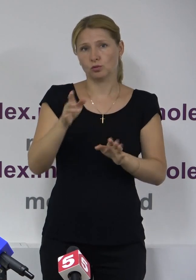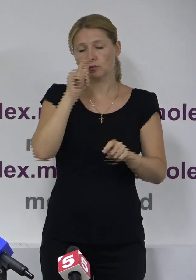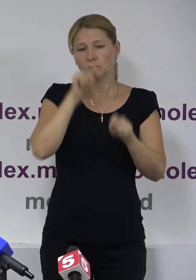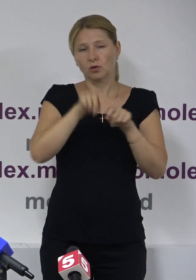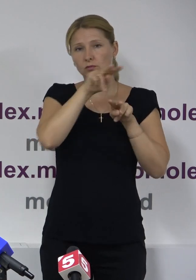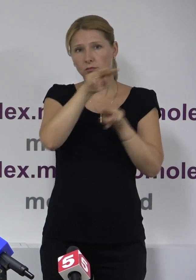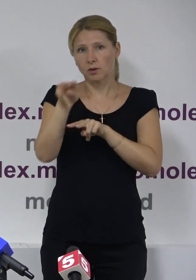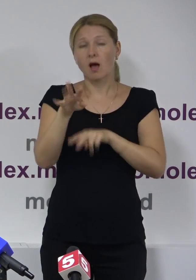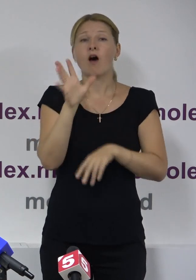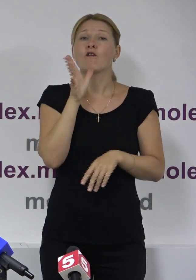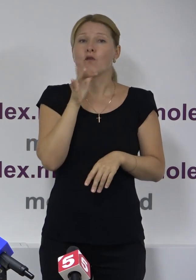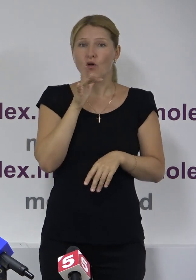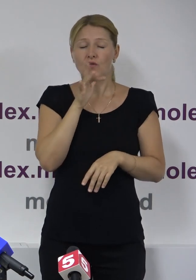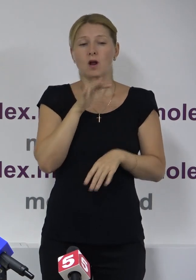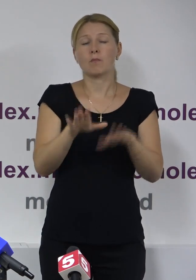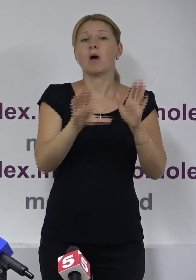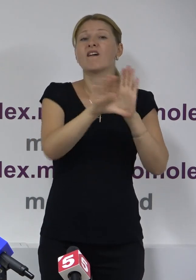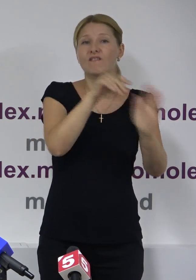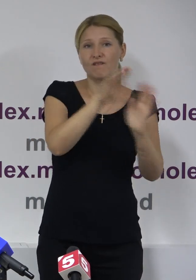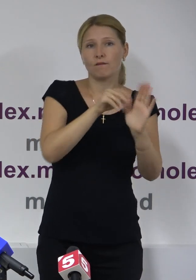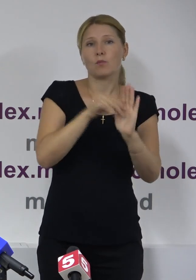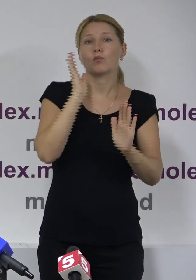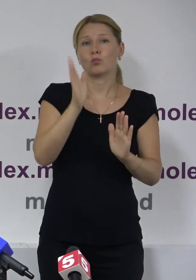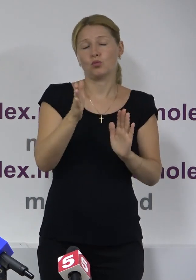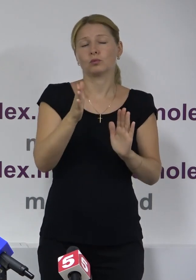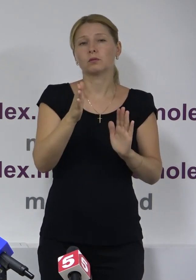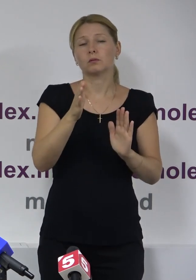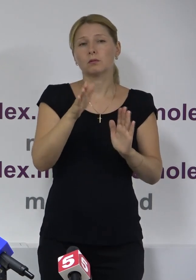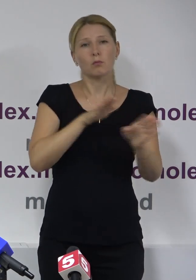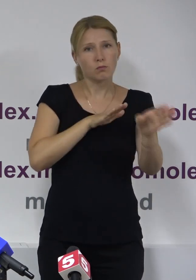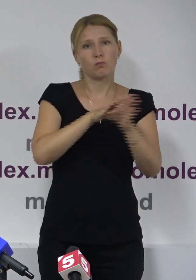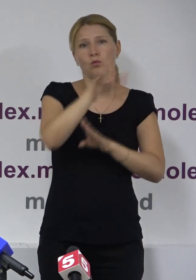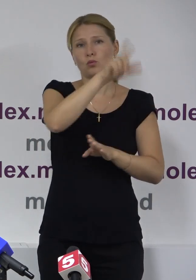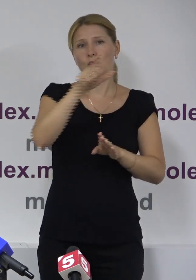alegerilor ne propunem să acoperim secțiile de votare cu observatori. Vom avea